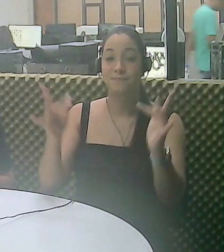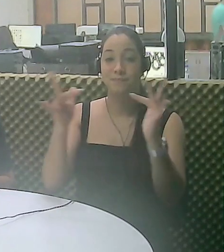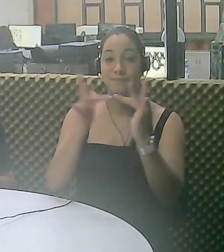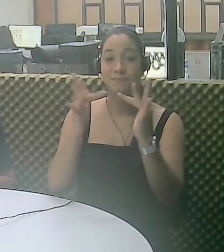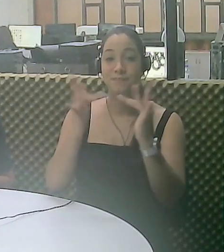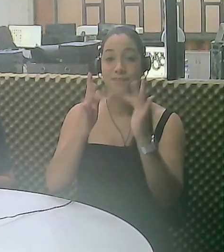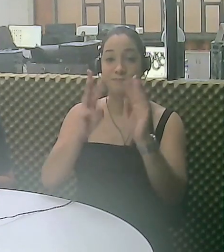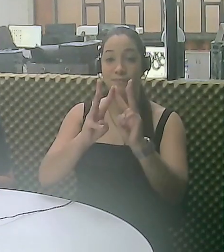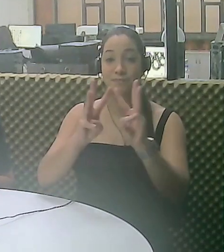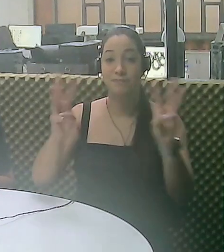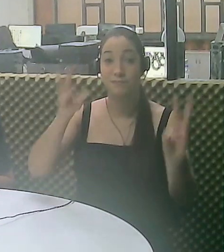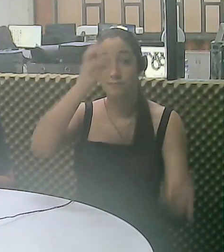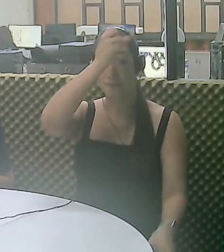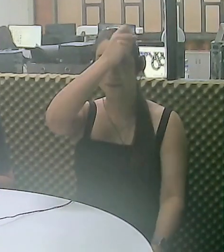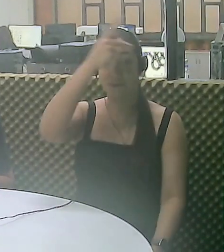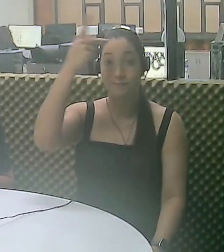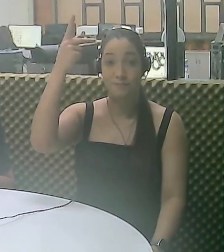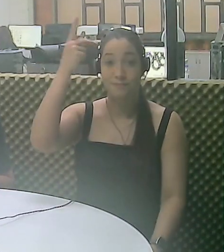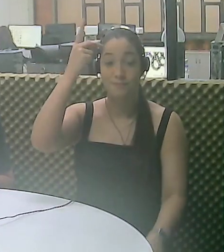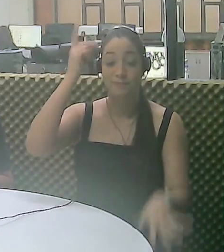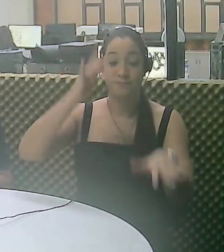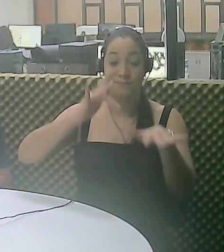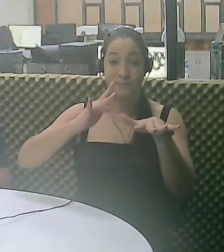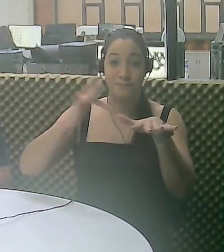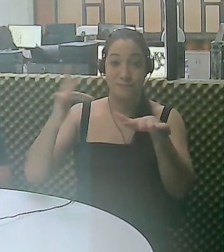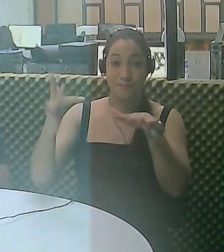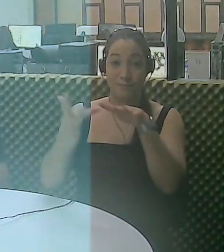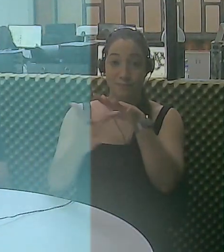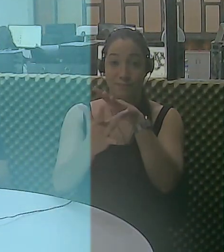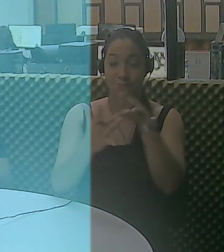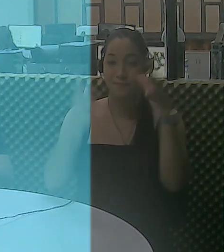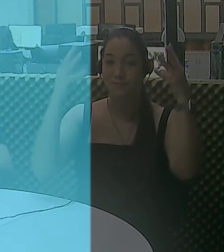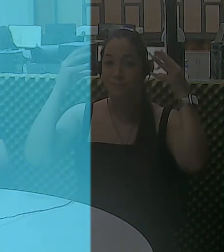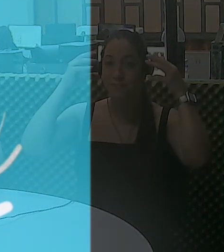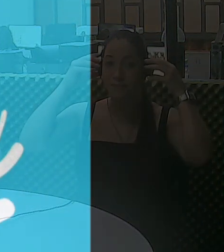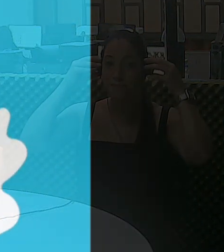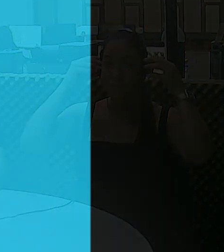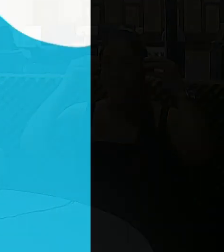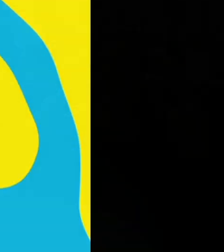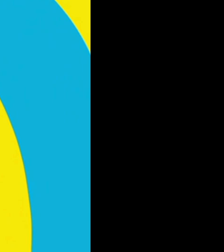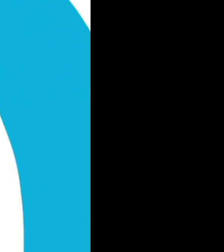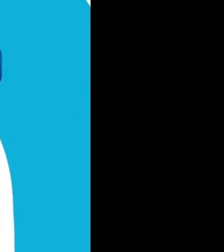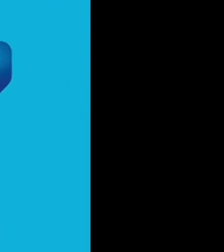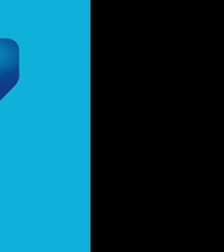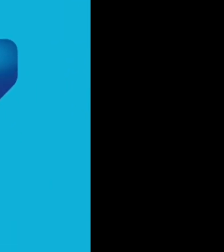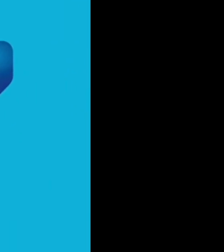Continue conosco no portal da Prefeitura e nas redes sociais.